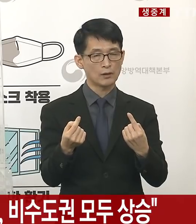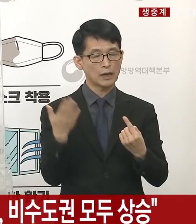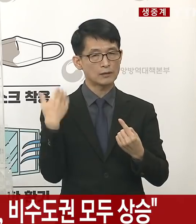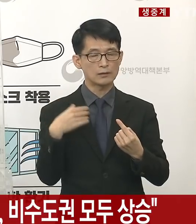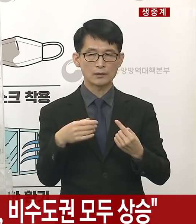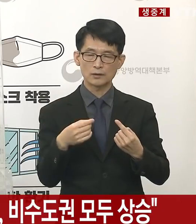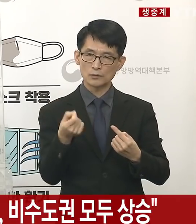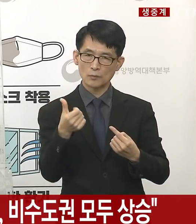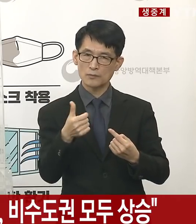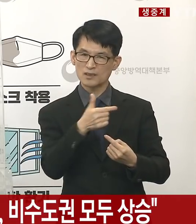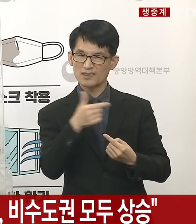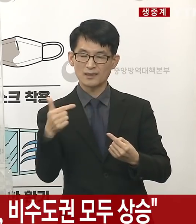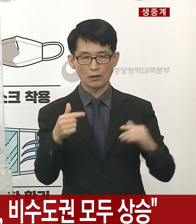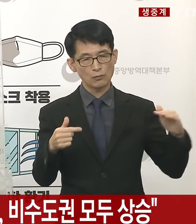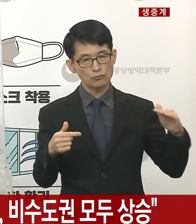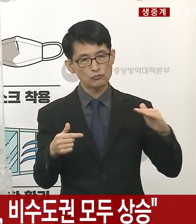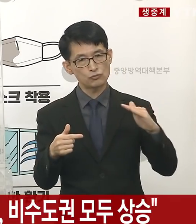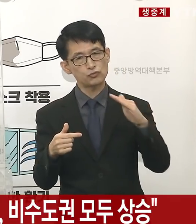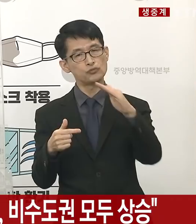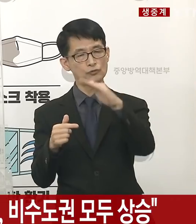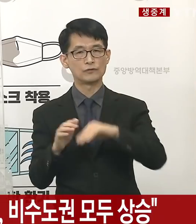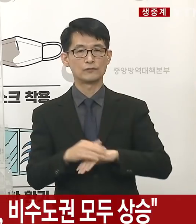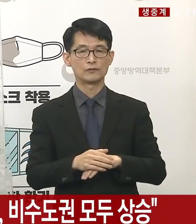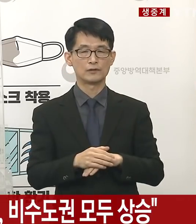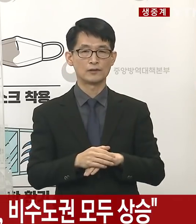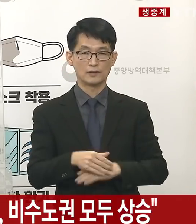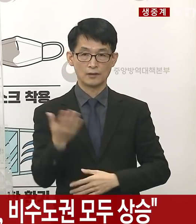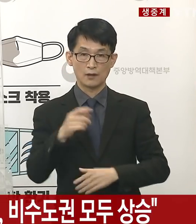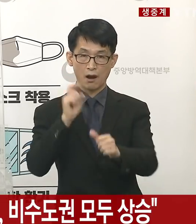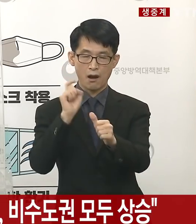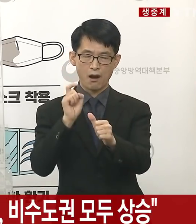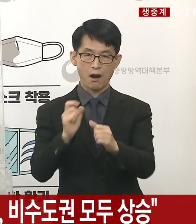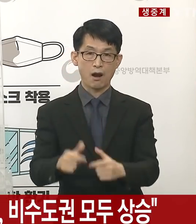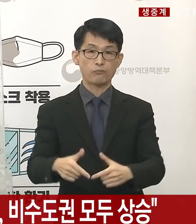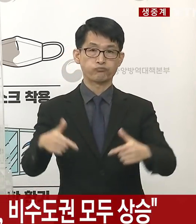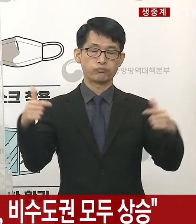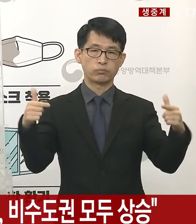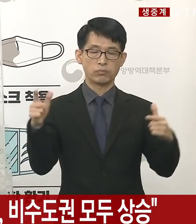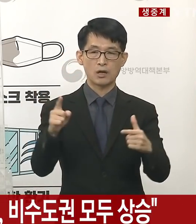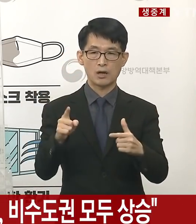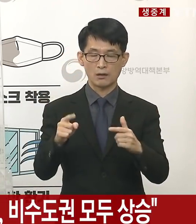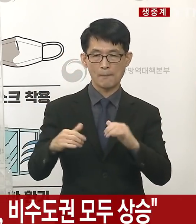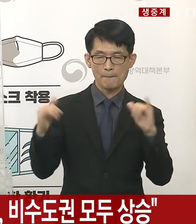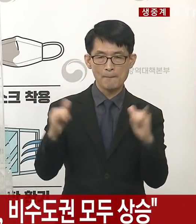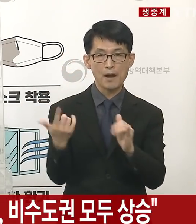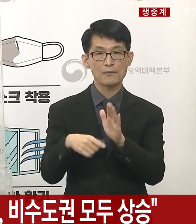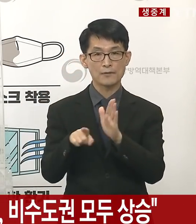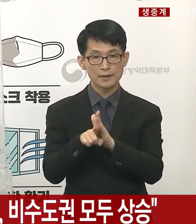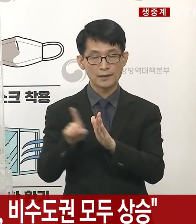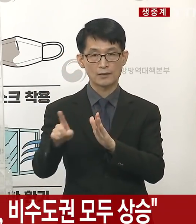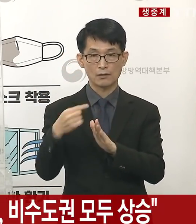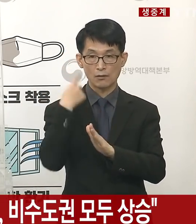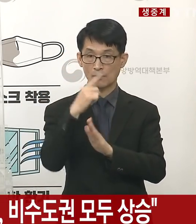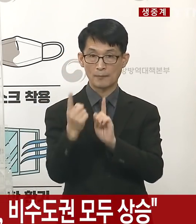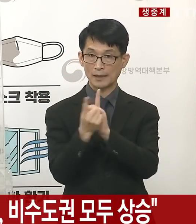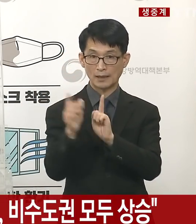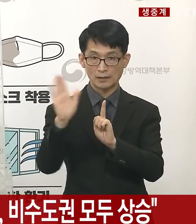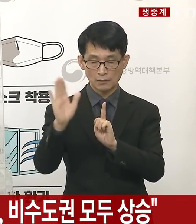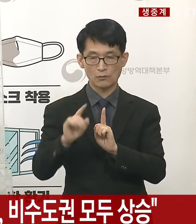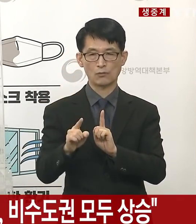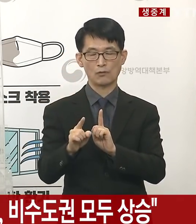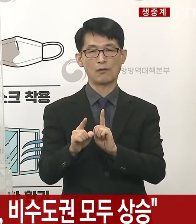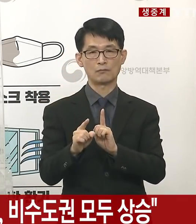둔화된 상황이긴 합니다. 정부는 확진자 급증에 대응하기 위해서 비대면 진료 처방을 위한 동네